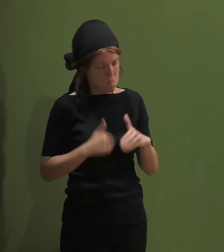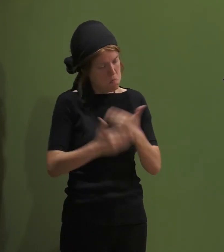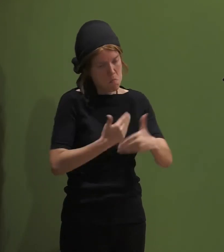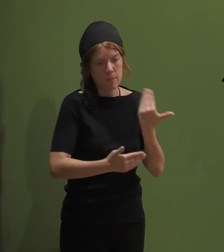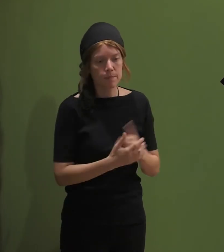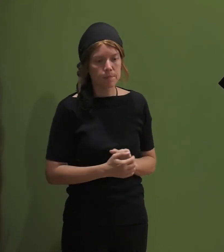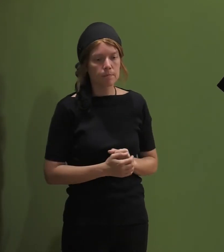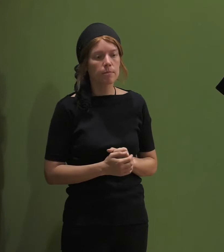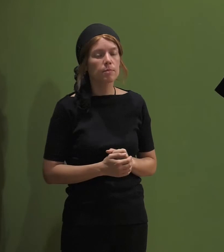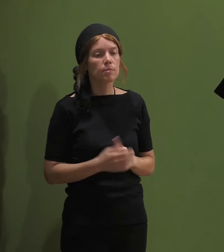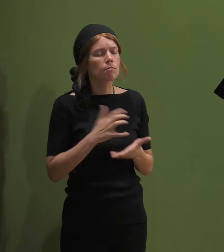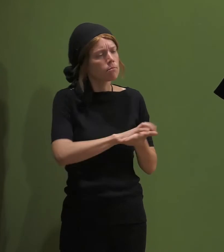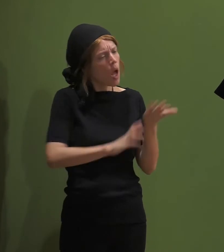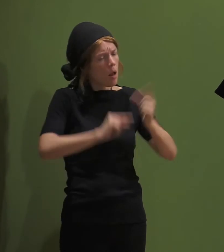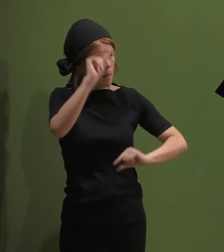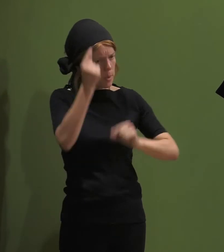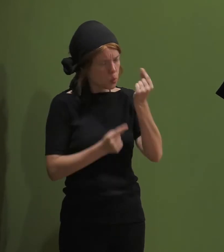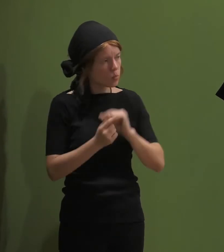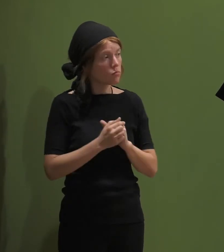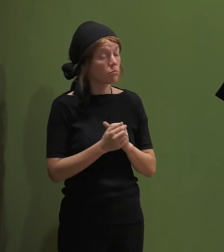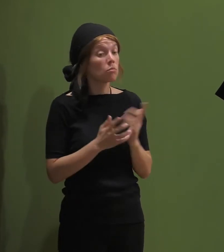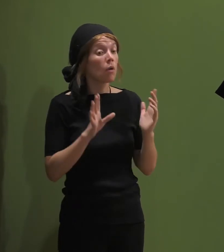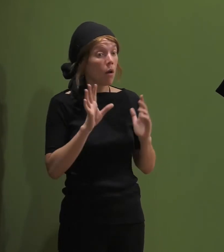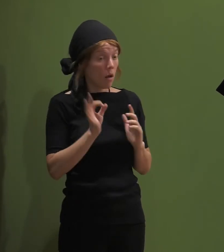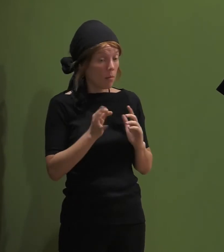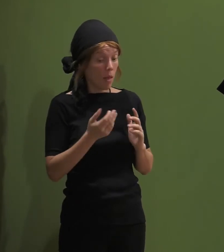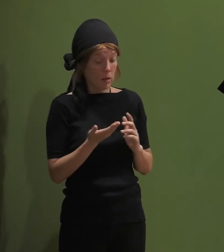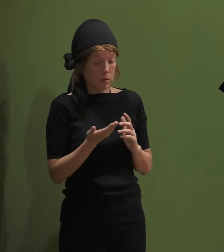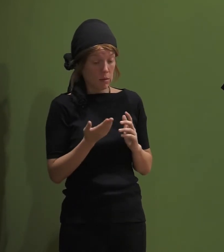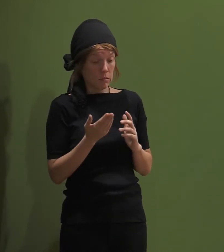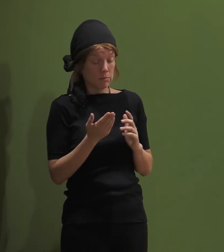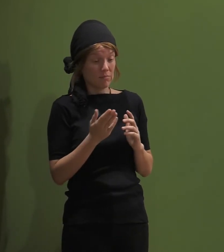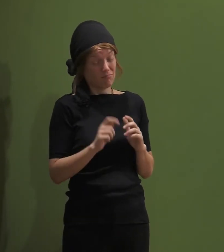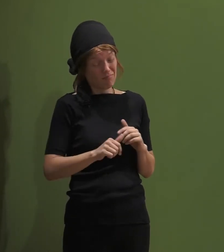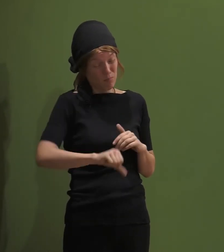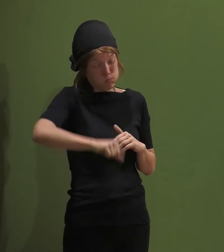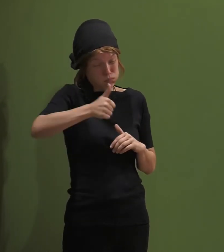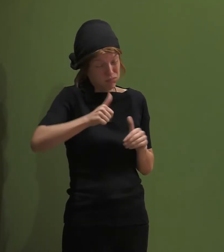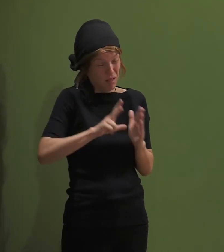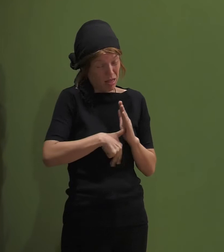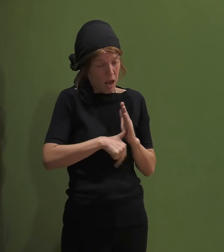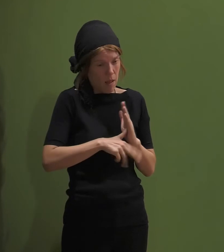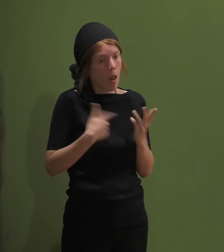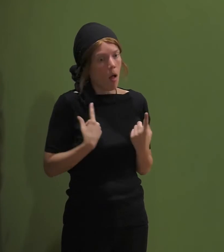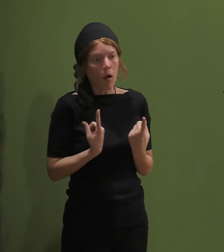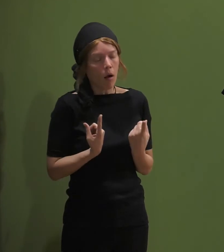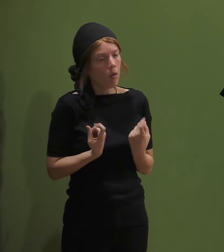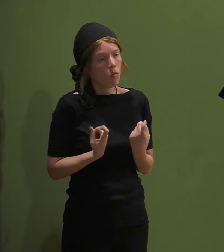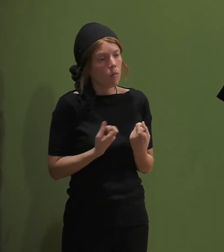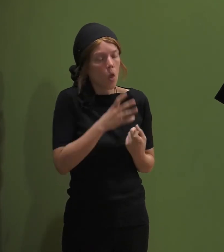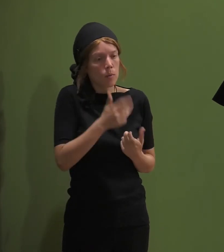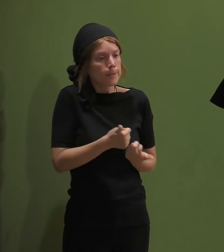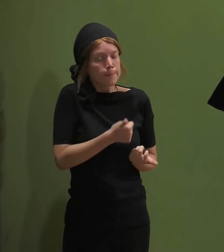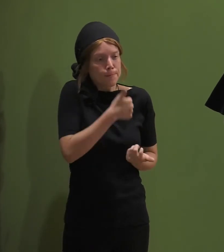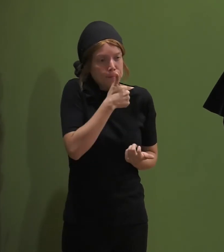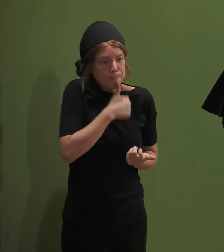Desde entonces se han redactado unos presupuestos que, a pesar de haber sido aprobados más tarde de lo debido, eran necesarios ante la imposibilidad de subsistir